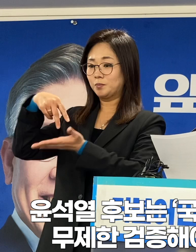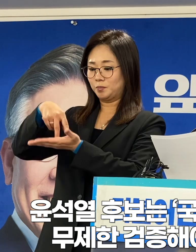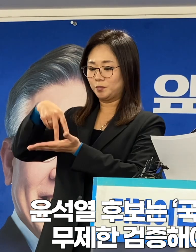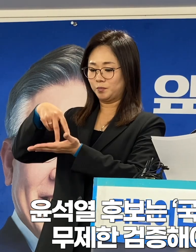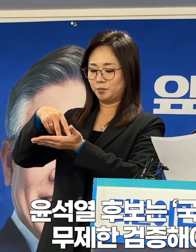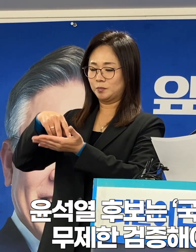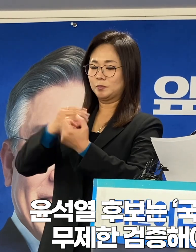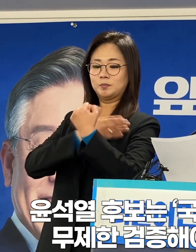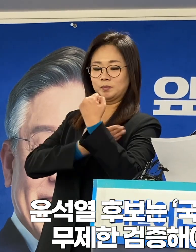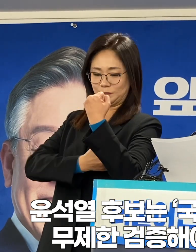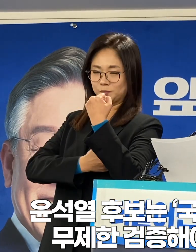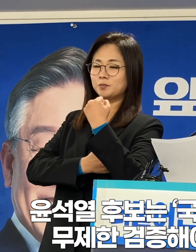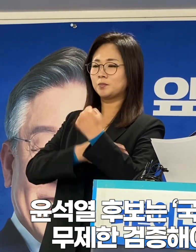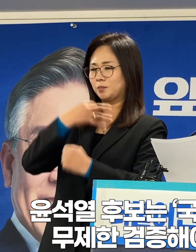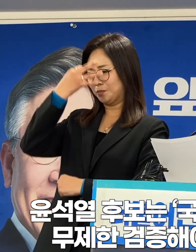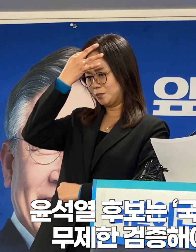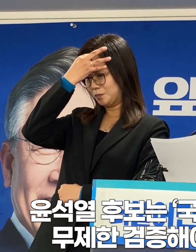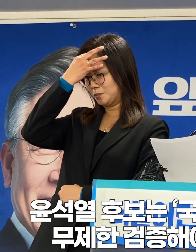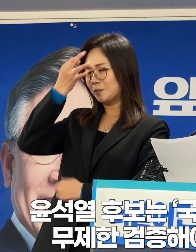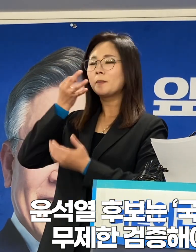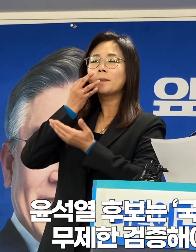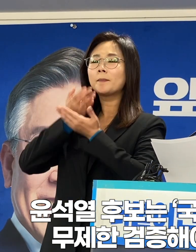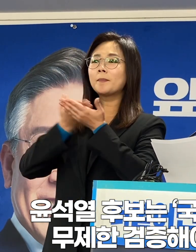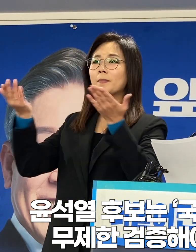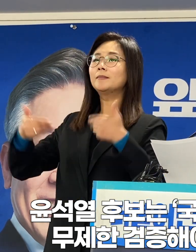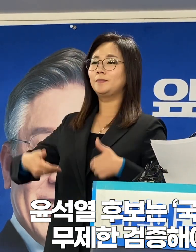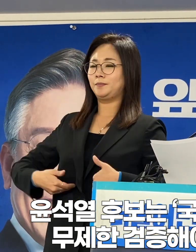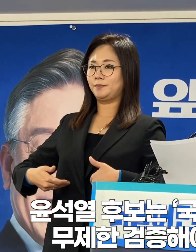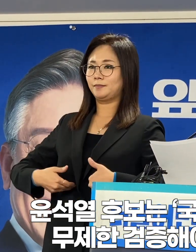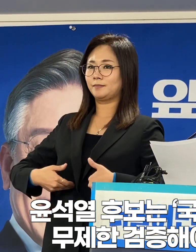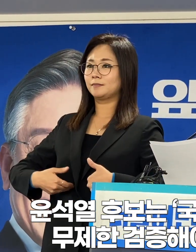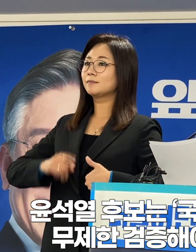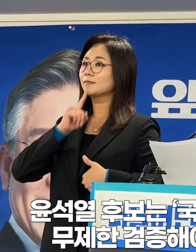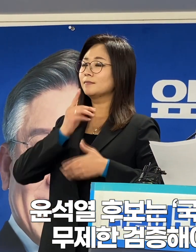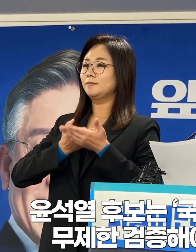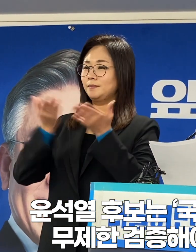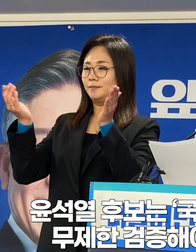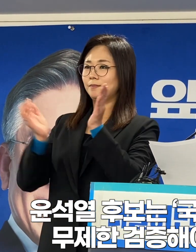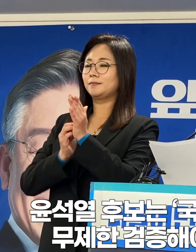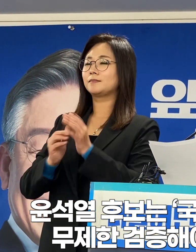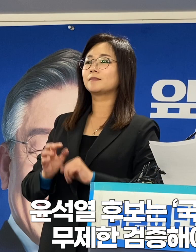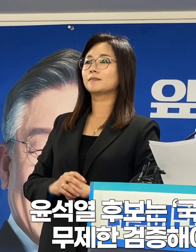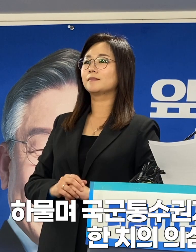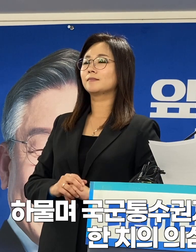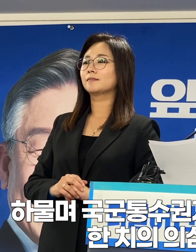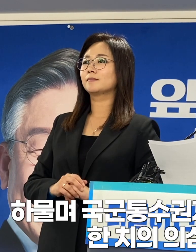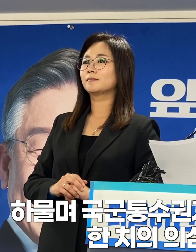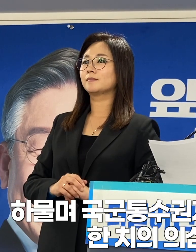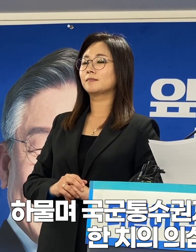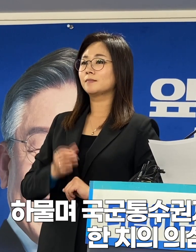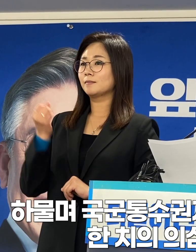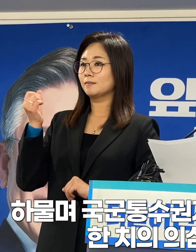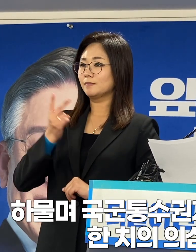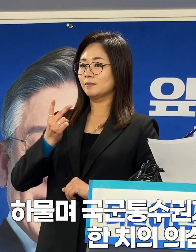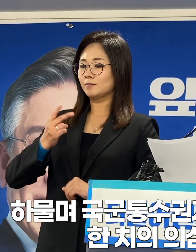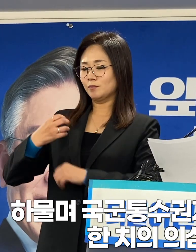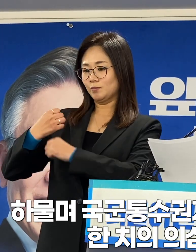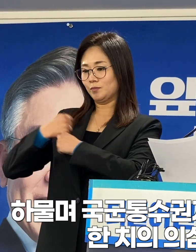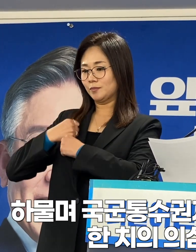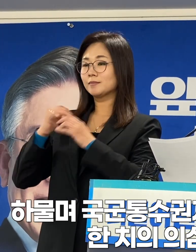앞에서 능력과 도덕성을 무제한 검증해야 한다고 주장한 바 있습니다. 하물며